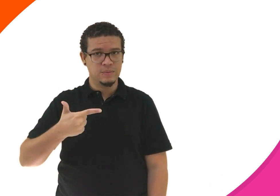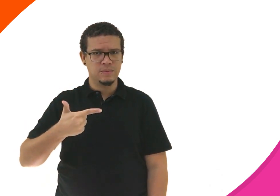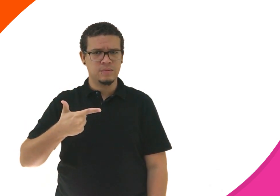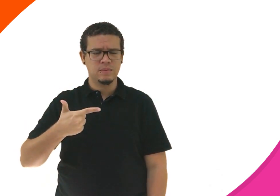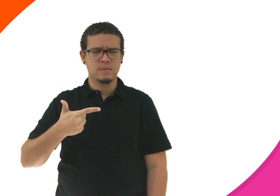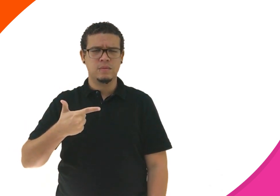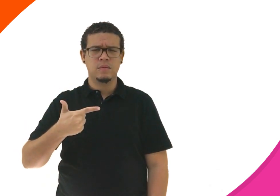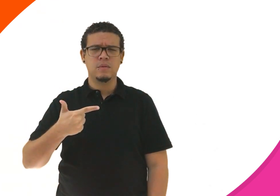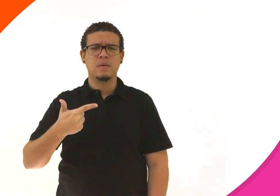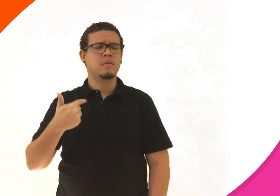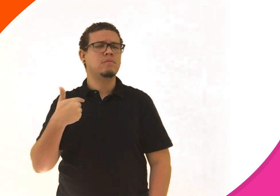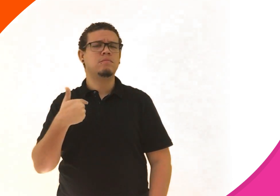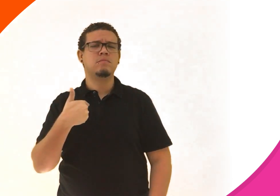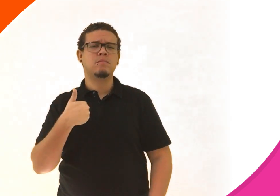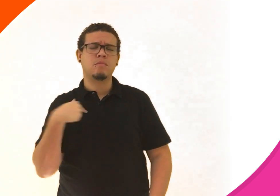é a segunda unidade,